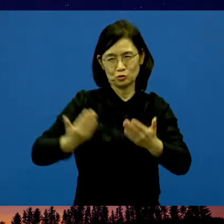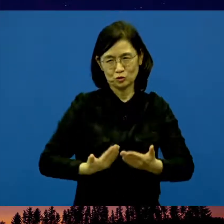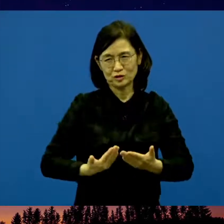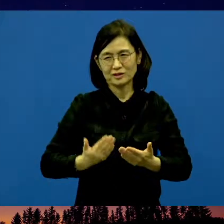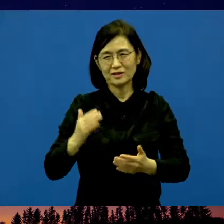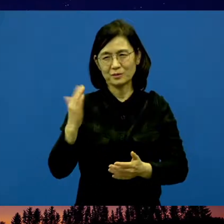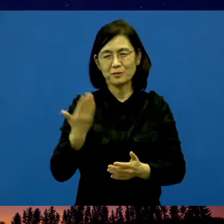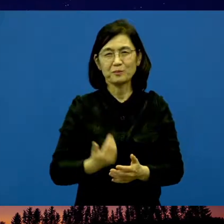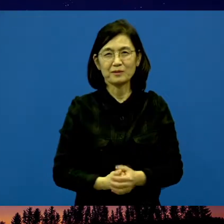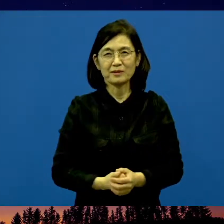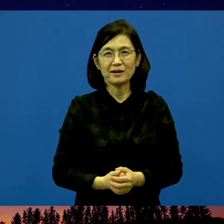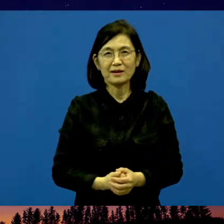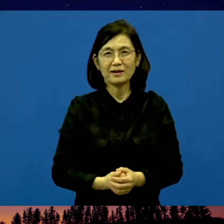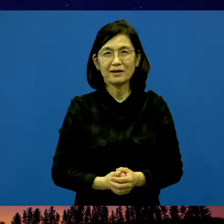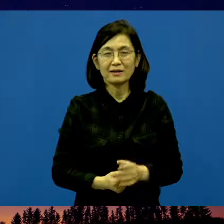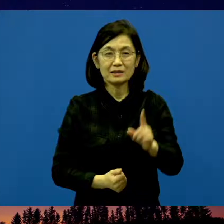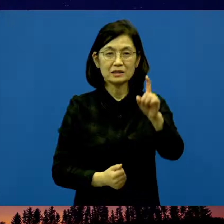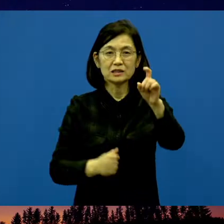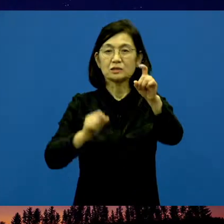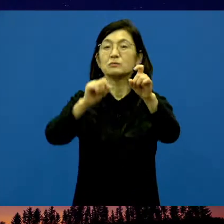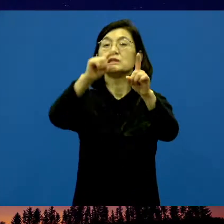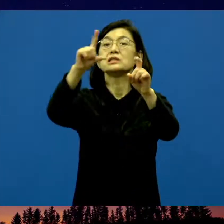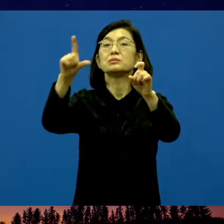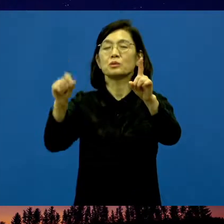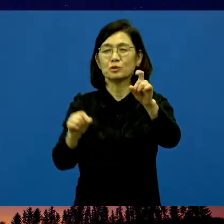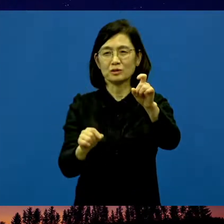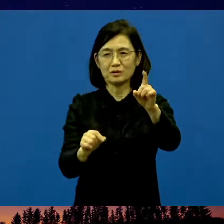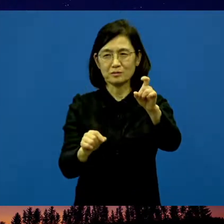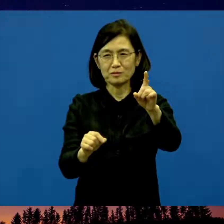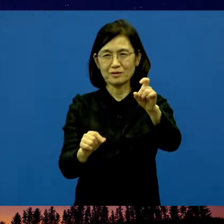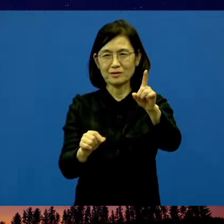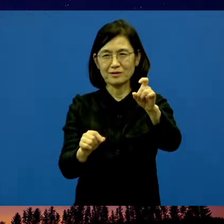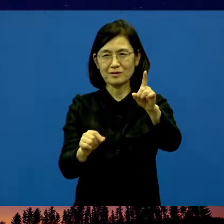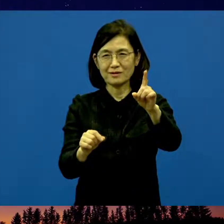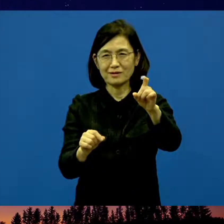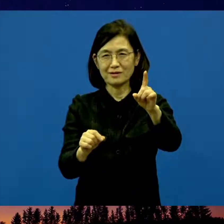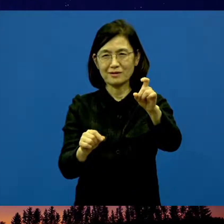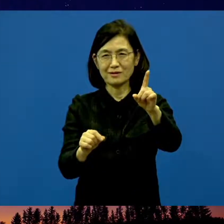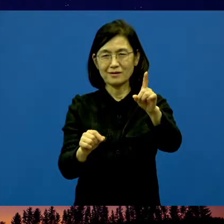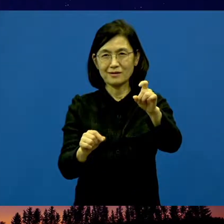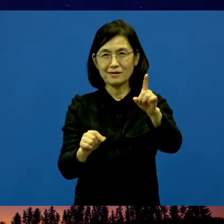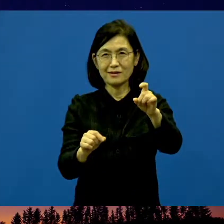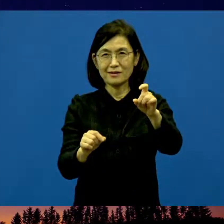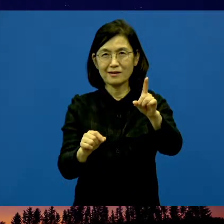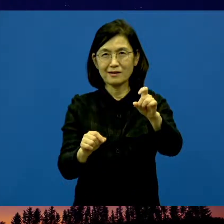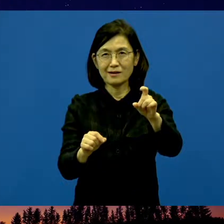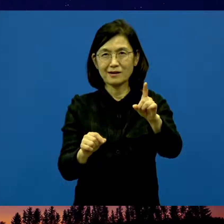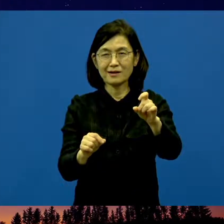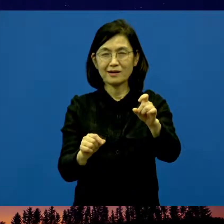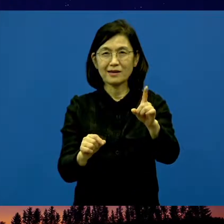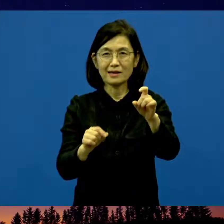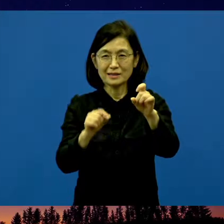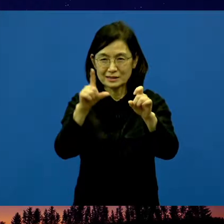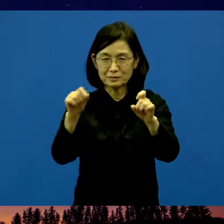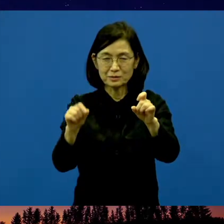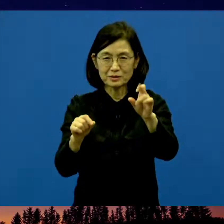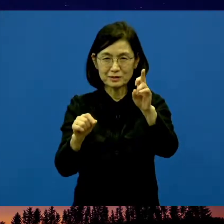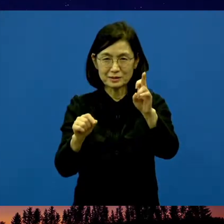여러분 이제 11월 달이 왔어요. 이제 매일 성경 11월 12월로 딱